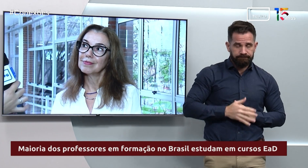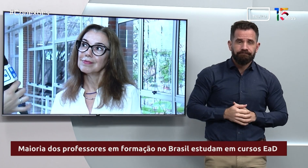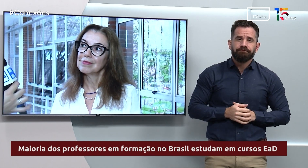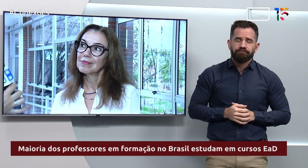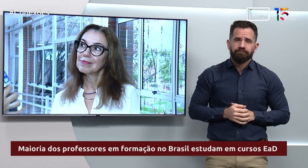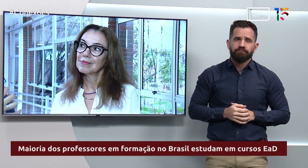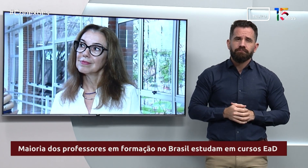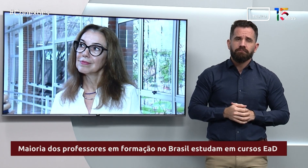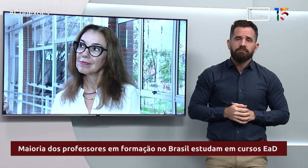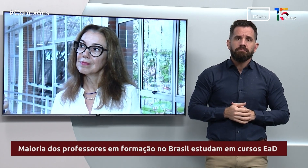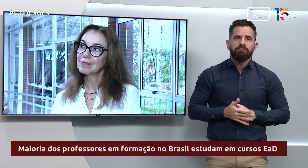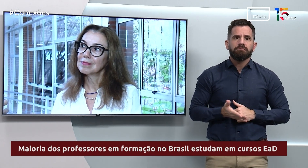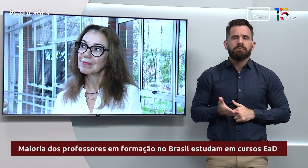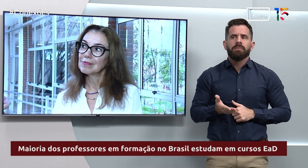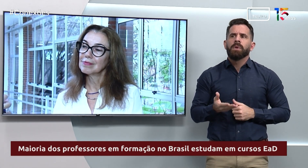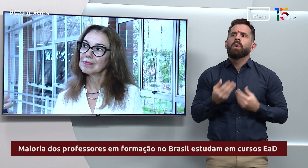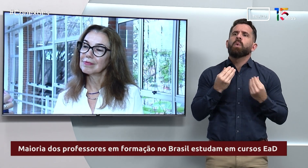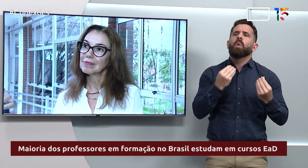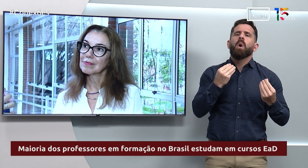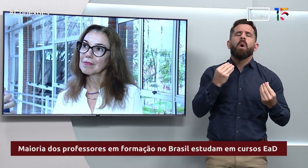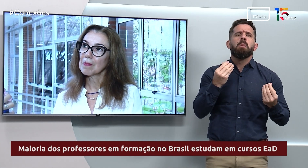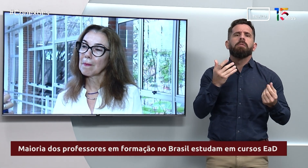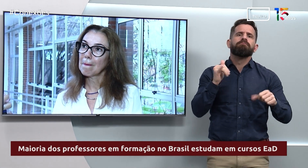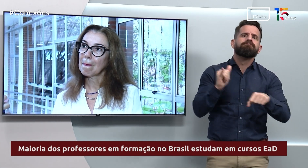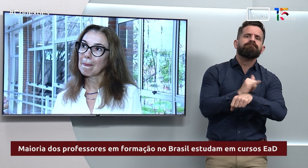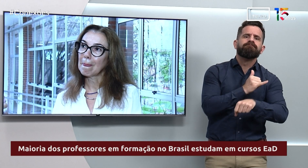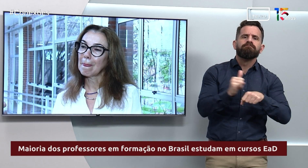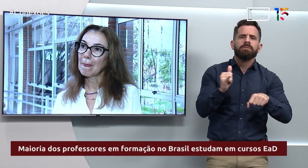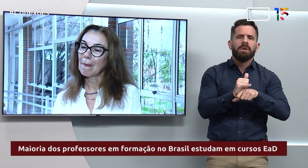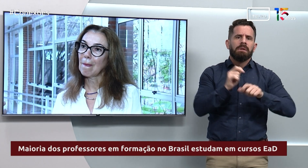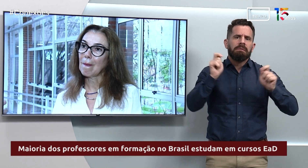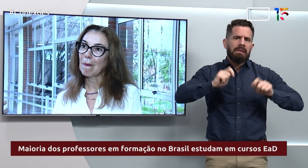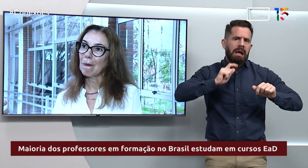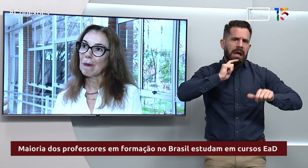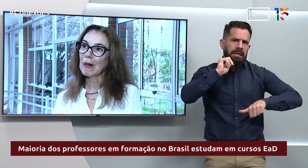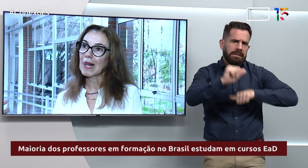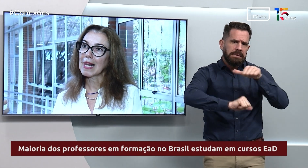Entendi. E o que pode ser reformulado, então, no ensino EAD, talvez